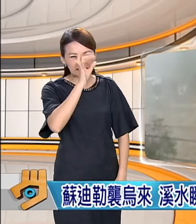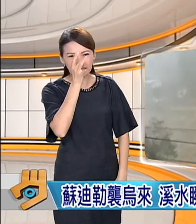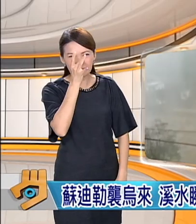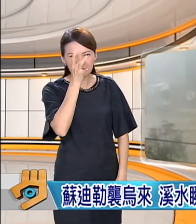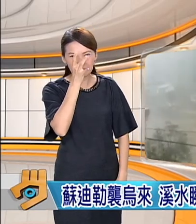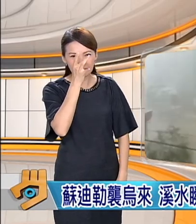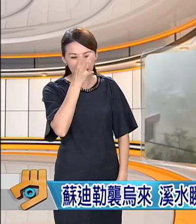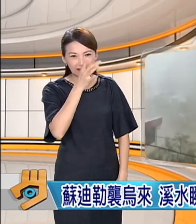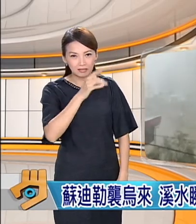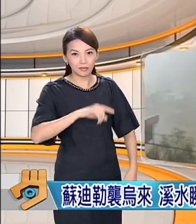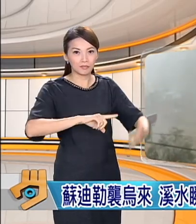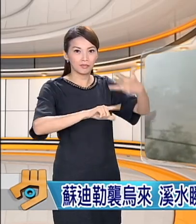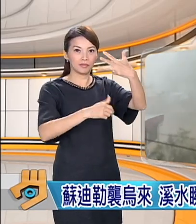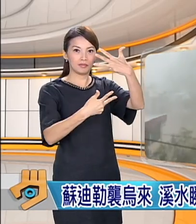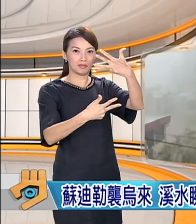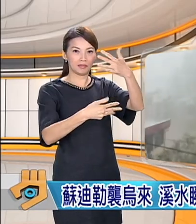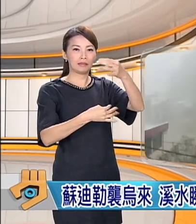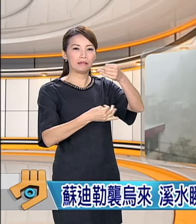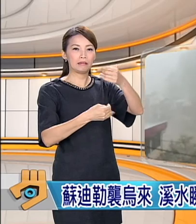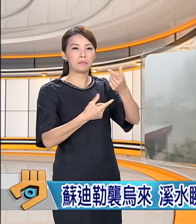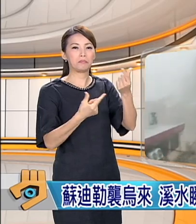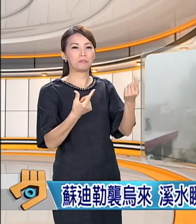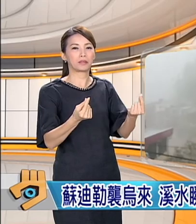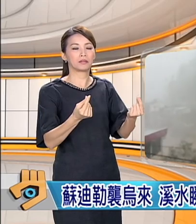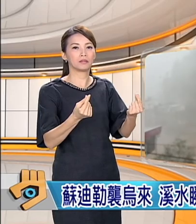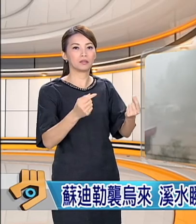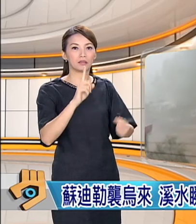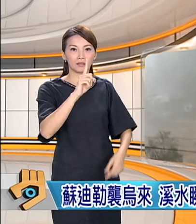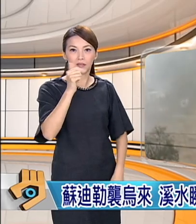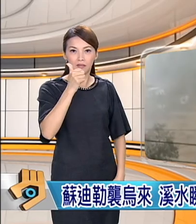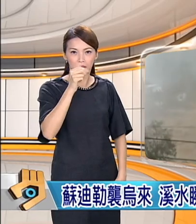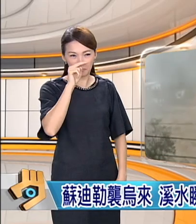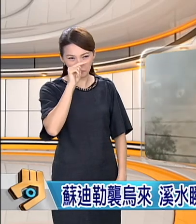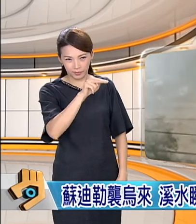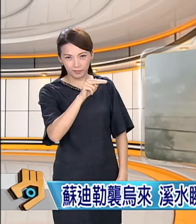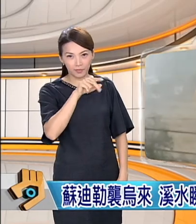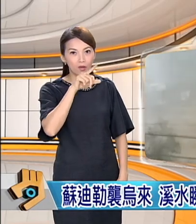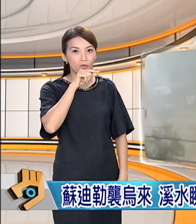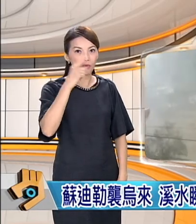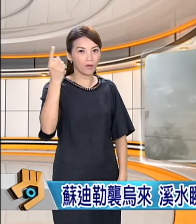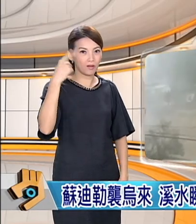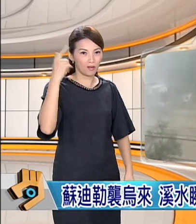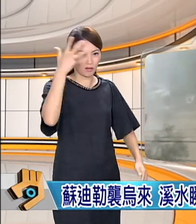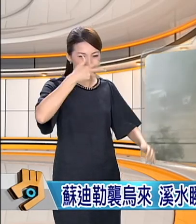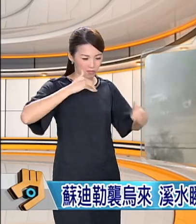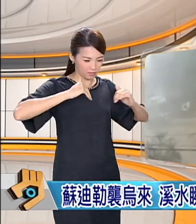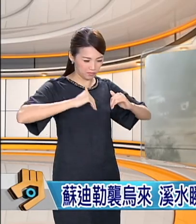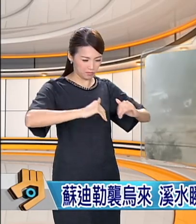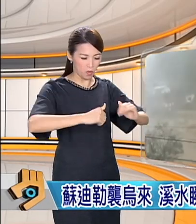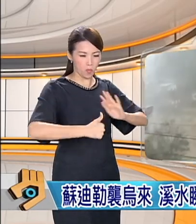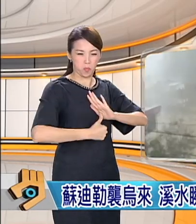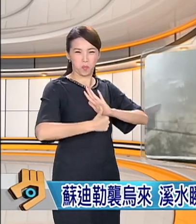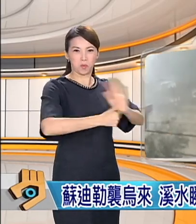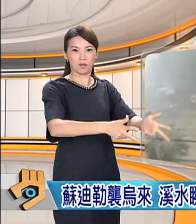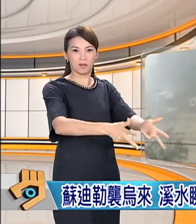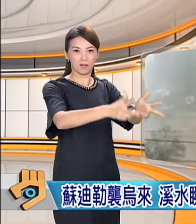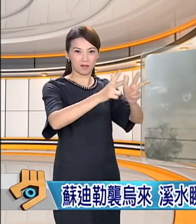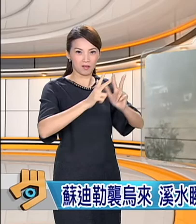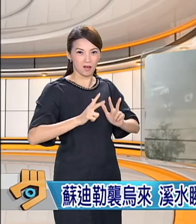不明的。而八月八号当天，就有民众拍下了乌来老街最著名的揽胜